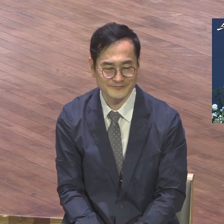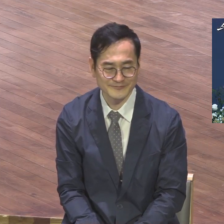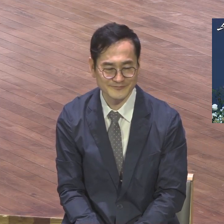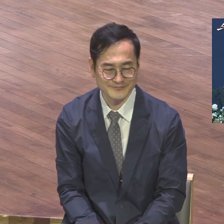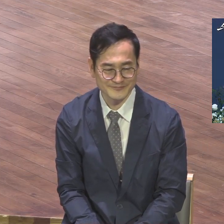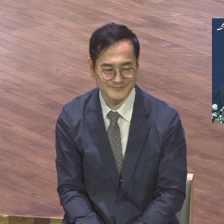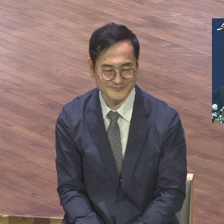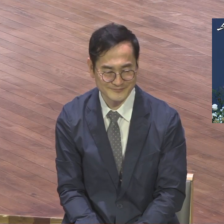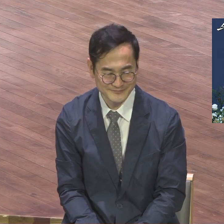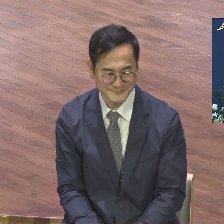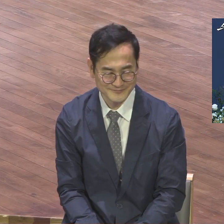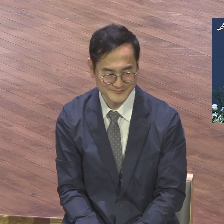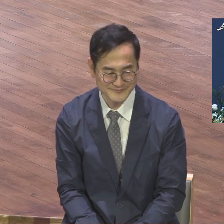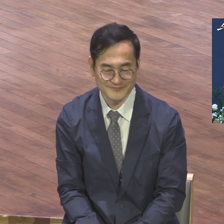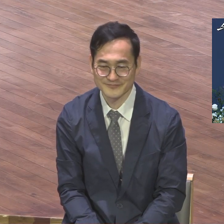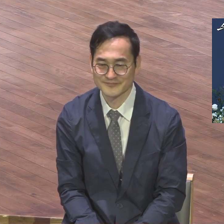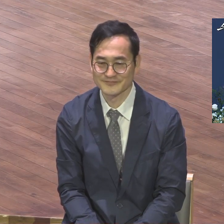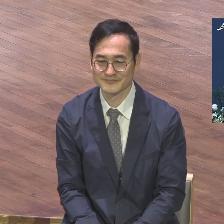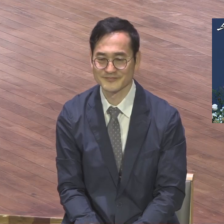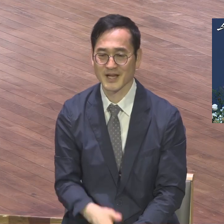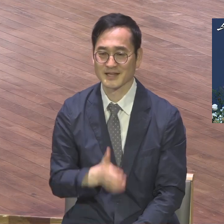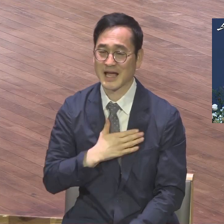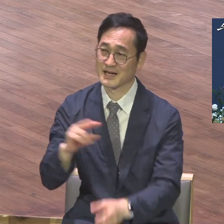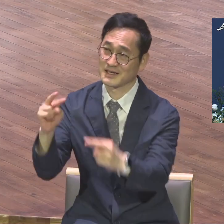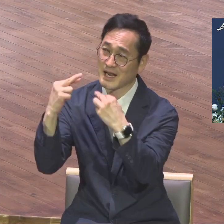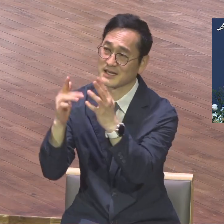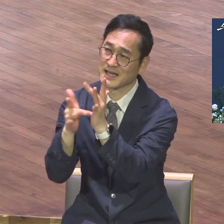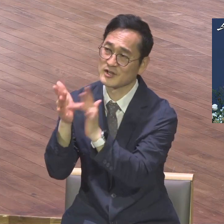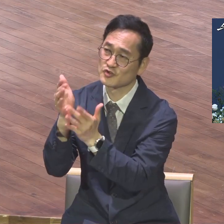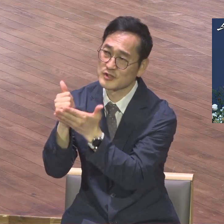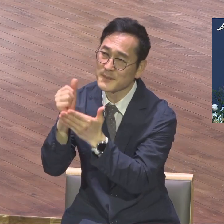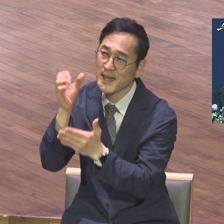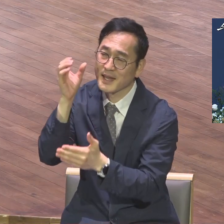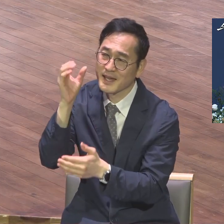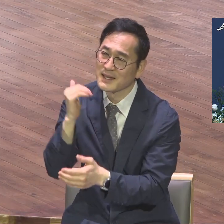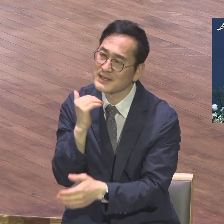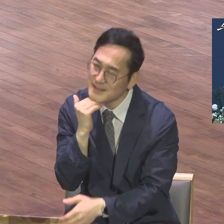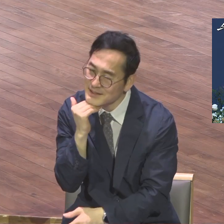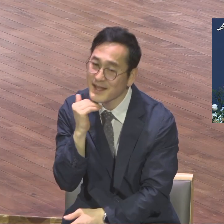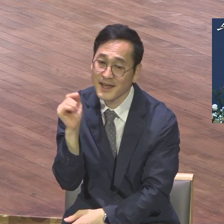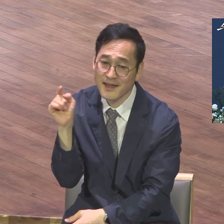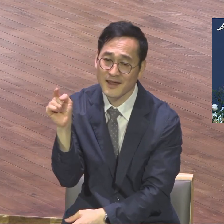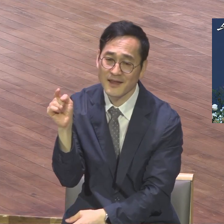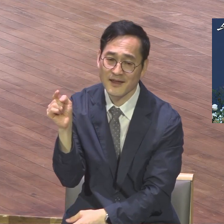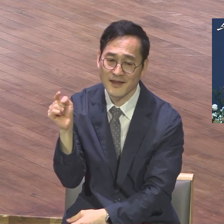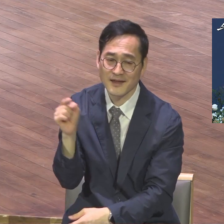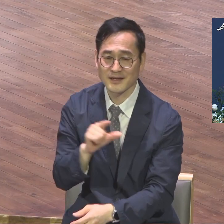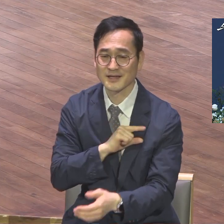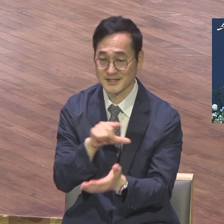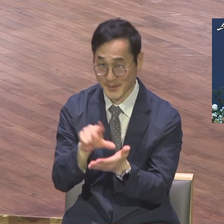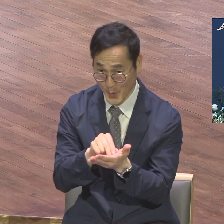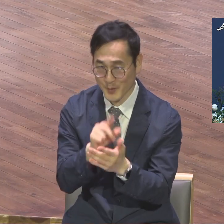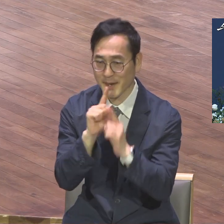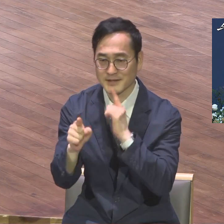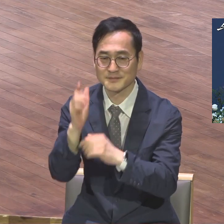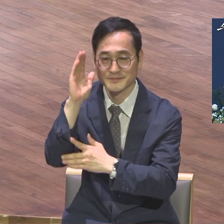이것들은 말씀 가지고 나를 향한 예수님의 기대라는 제목으로 말씀을